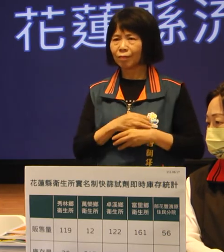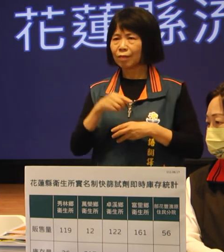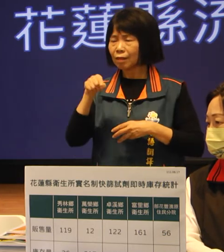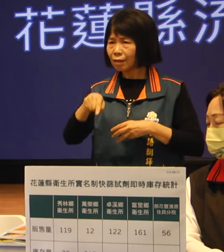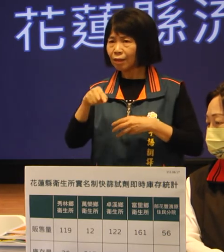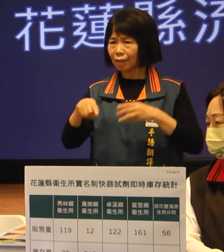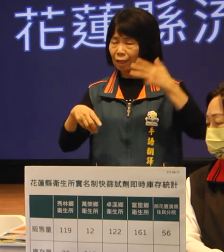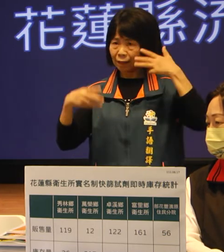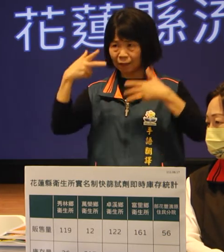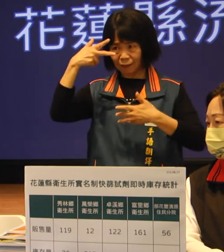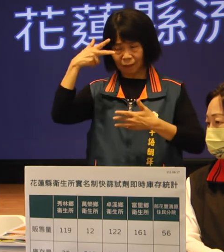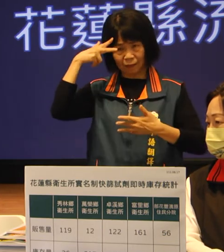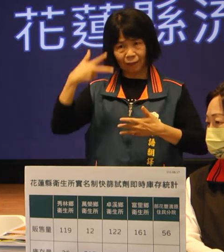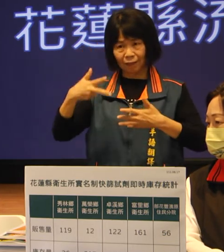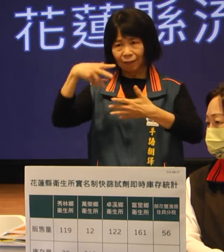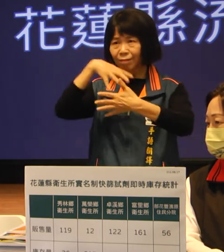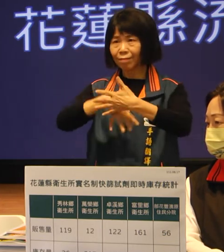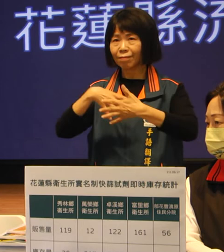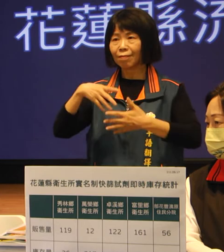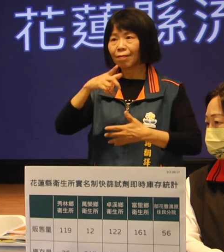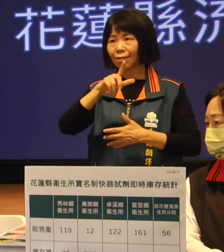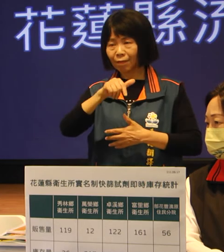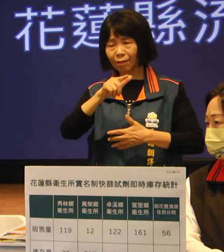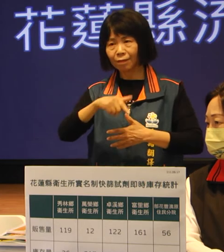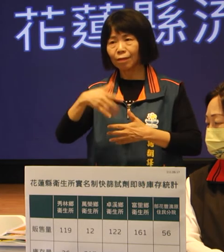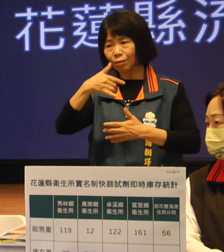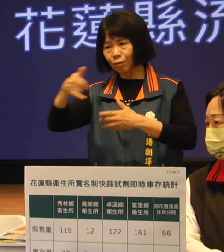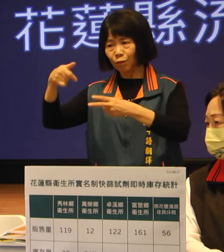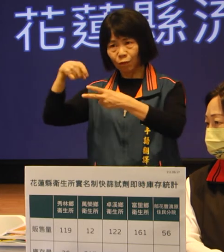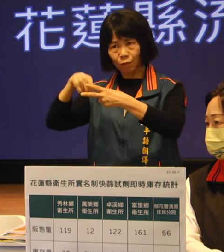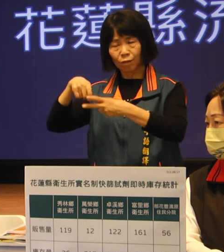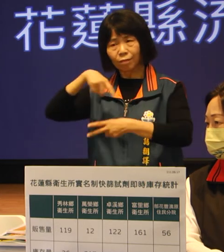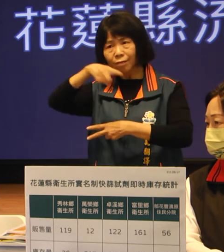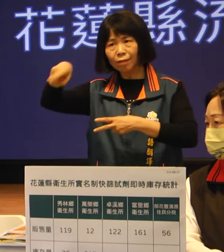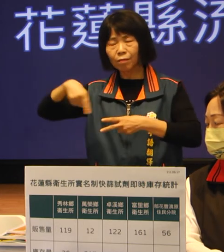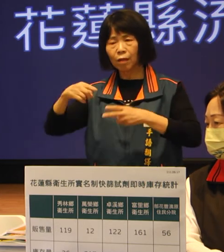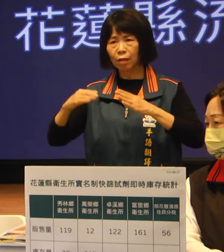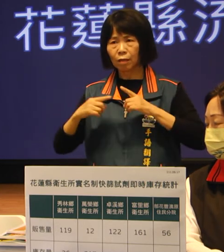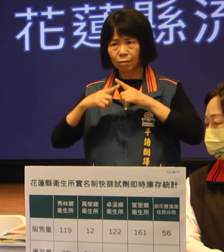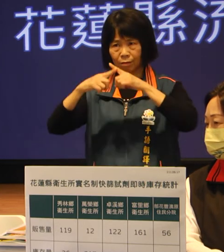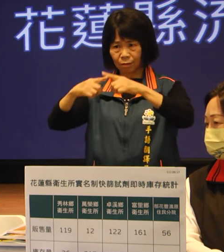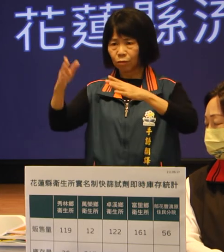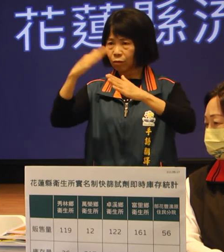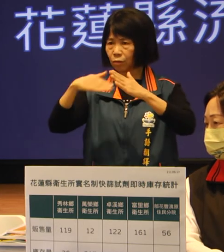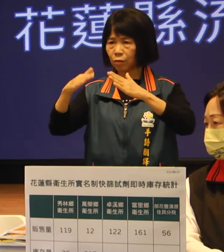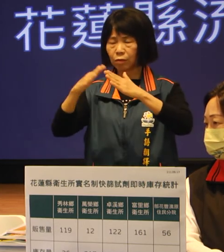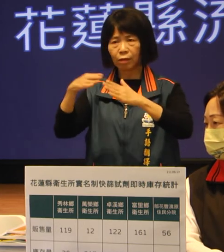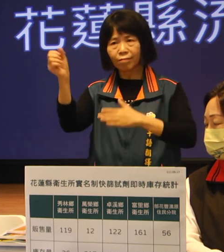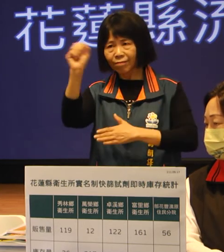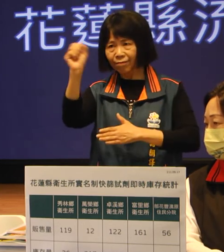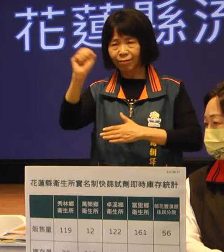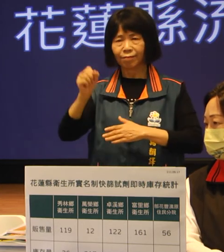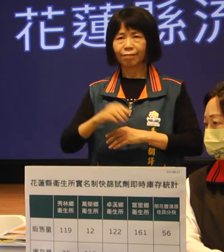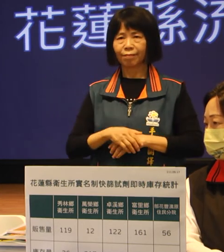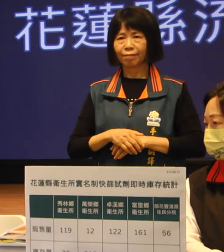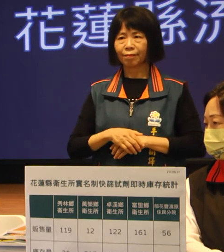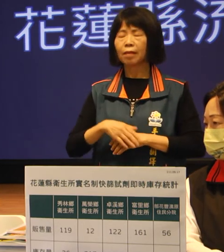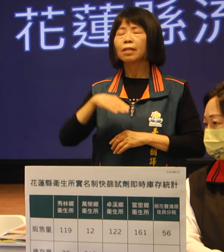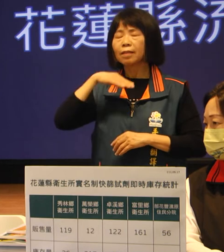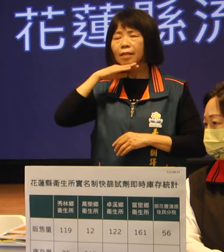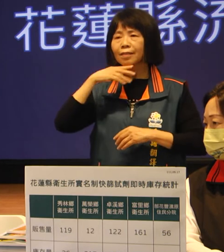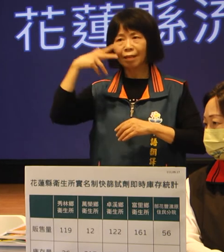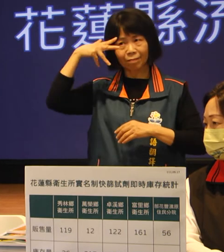这个7天里面，我们的教职员工生都不到学校，这7天都不要到学校，等